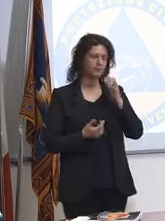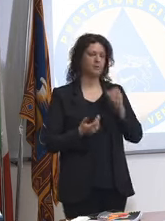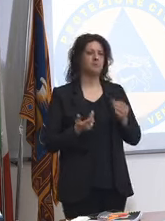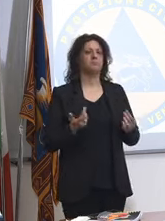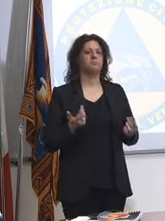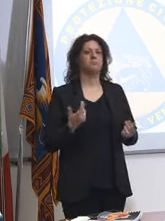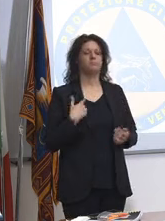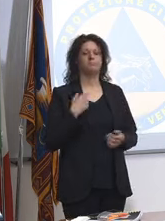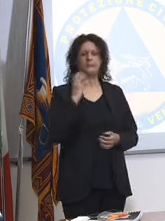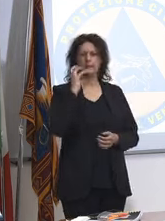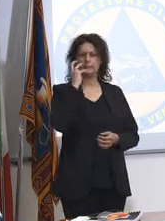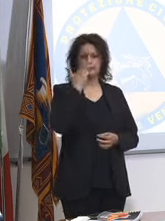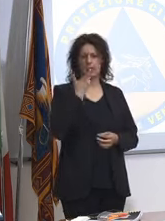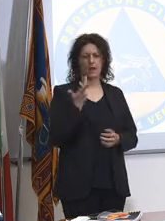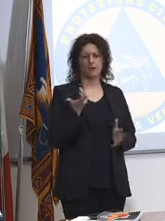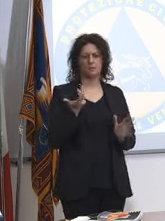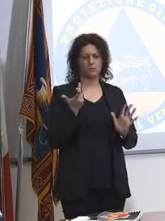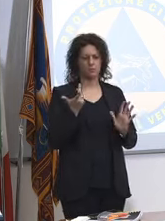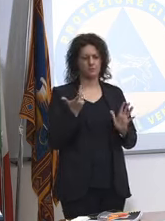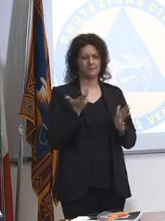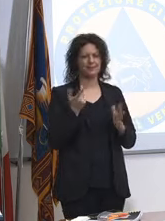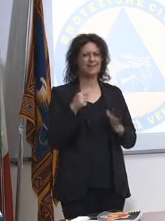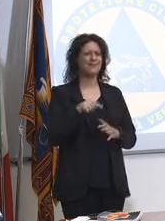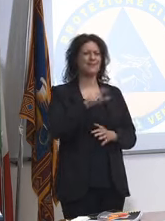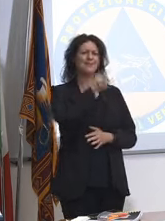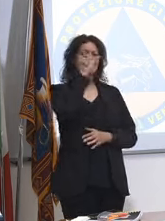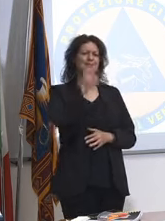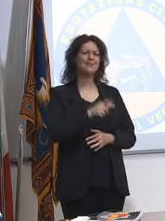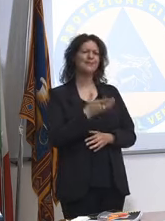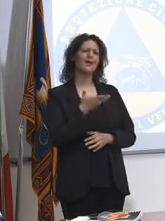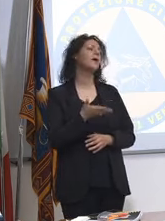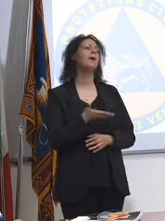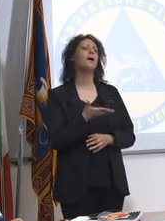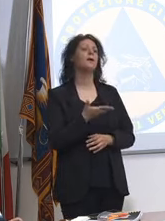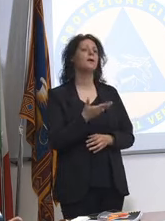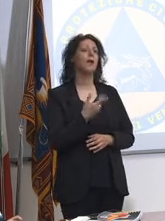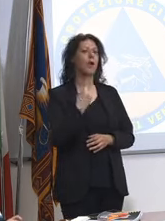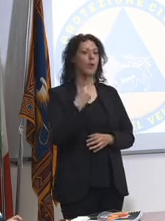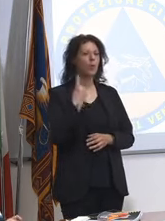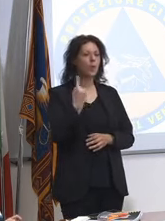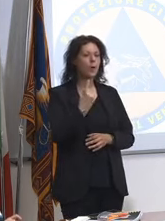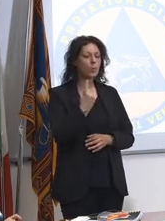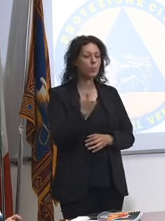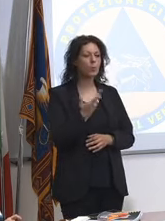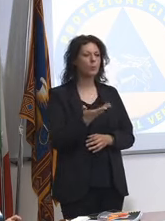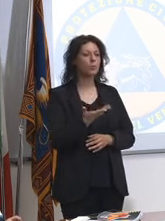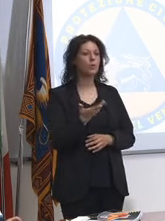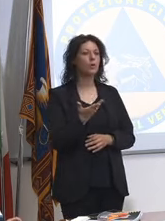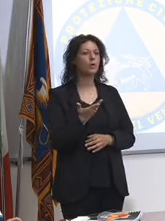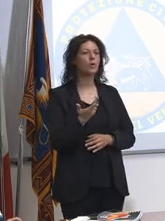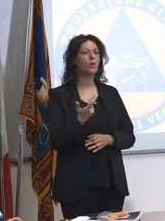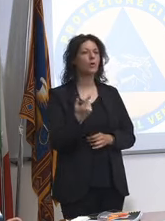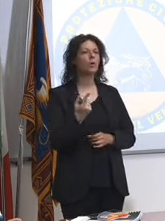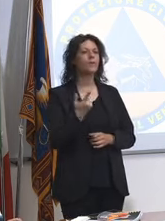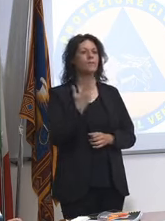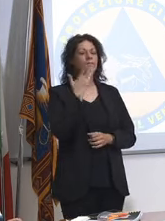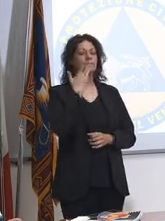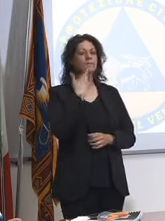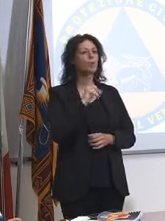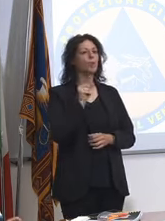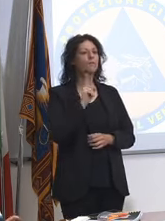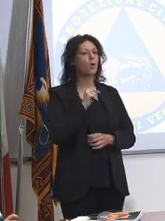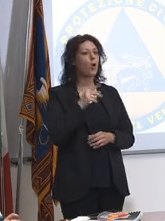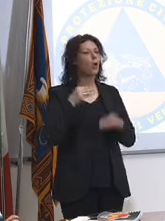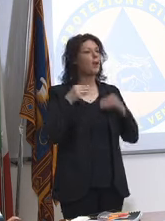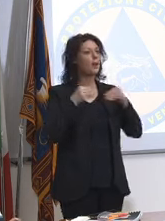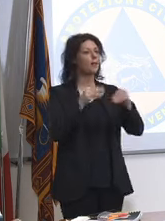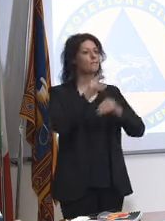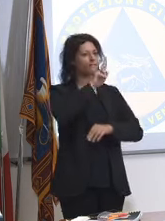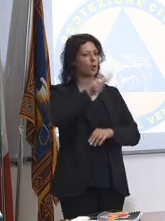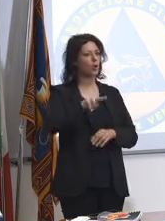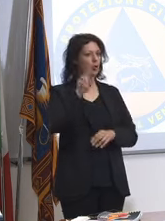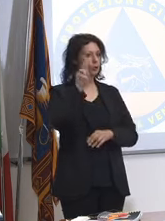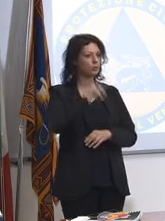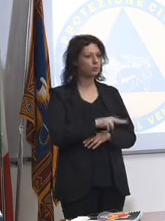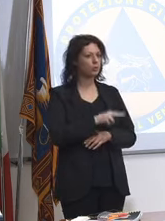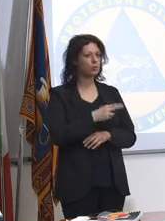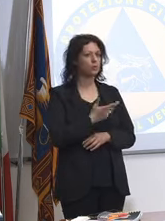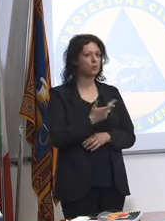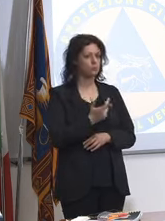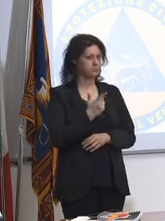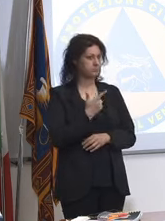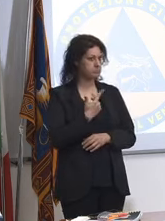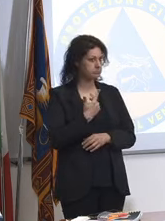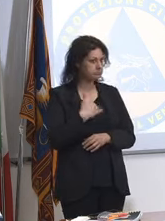che stia, come si può dire, battendosi, si stia battendo per non andare a votare. Interessante questa